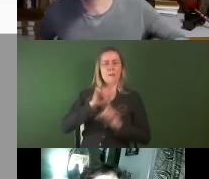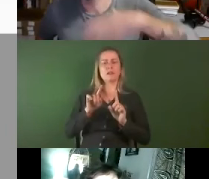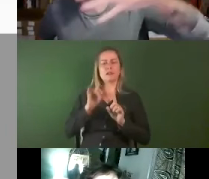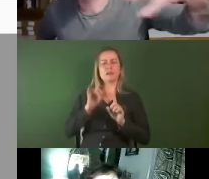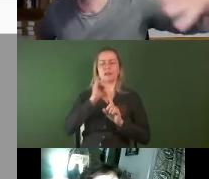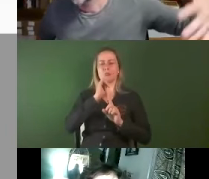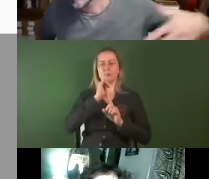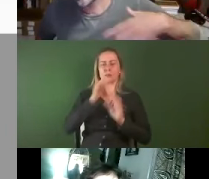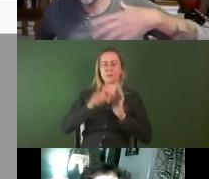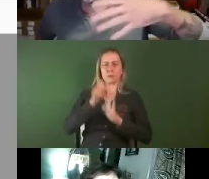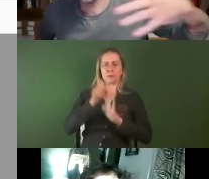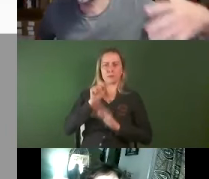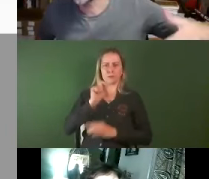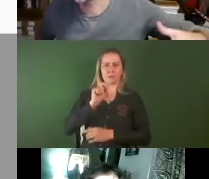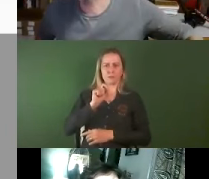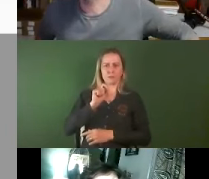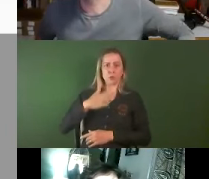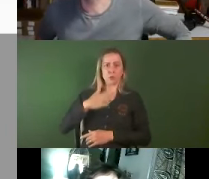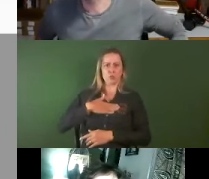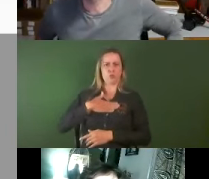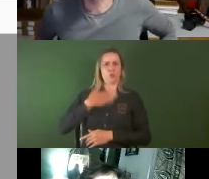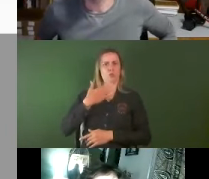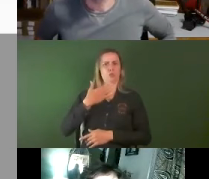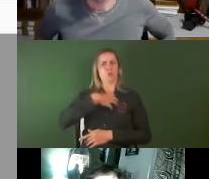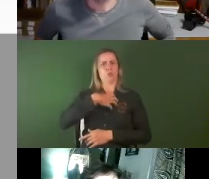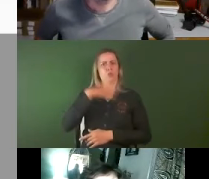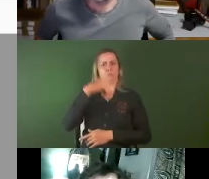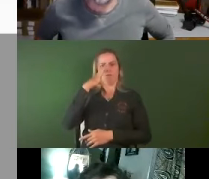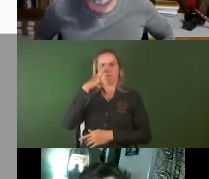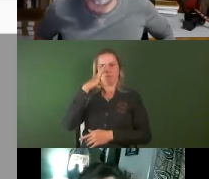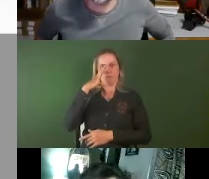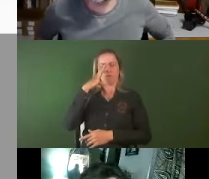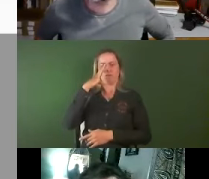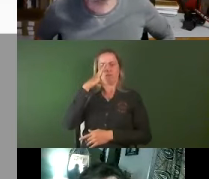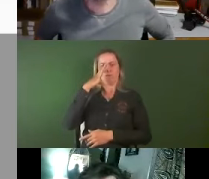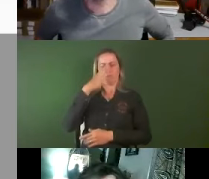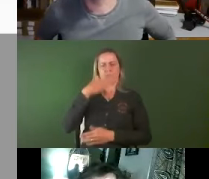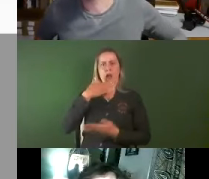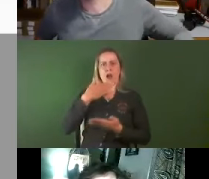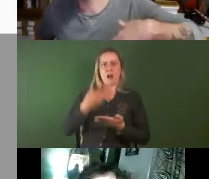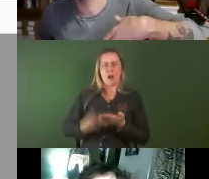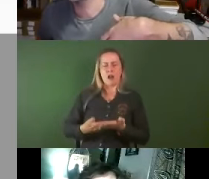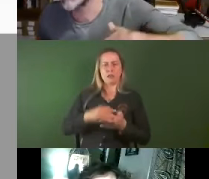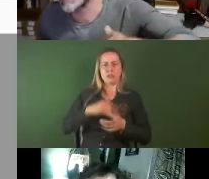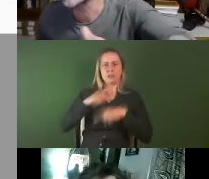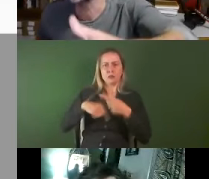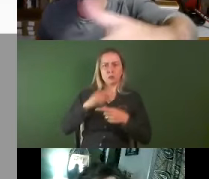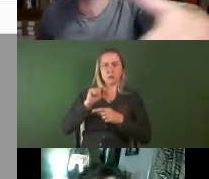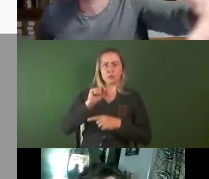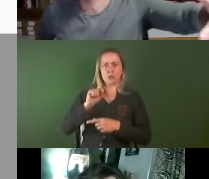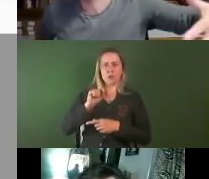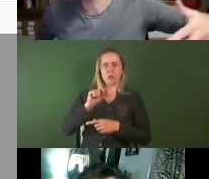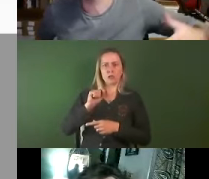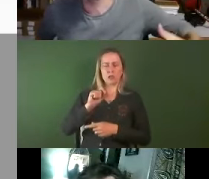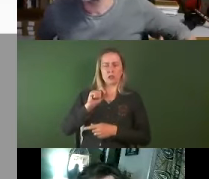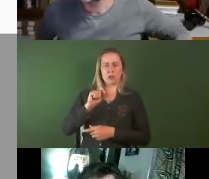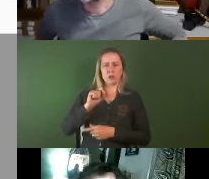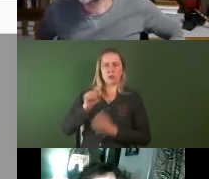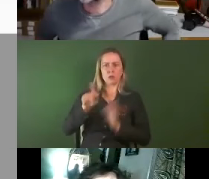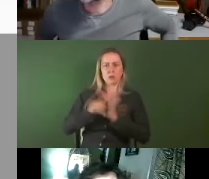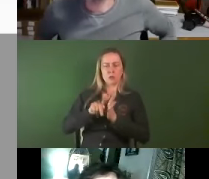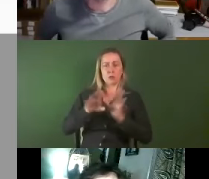primeiro momento, assusta e impressiona um pouco os camponeses. Depois os camponeses passam a fazer